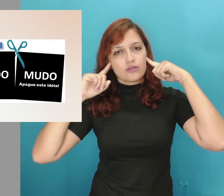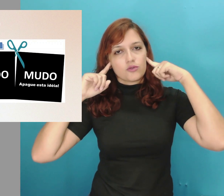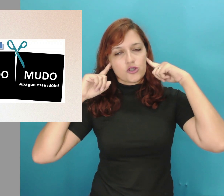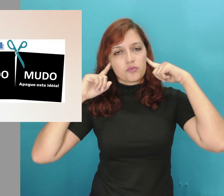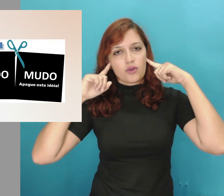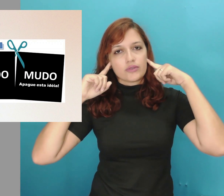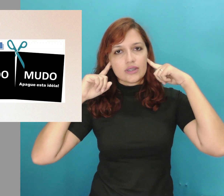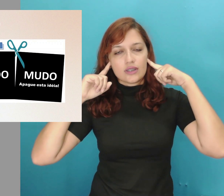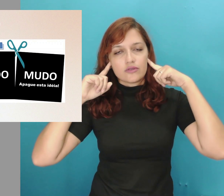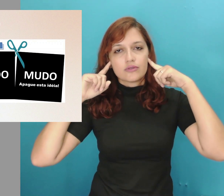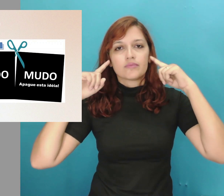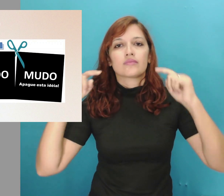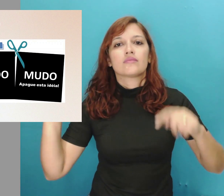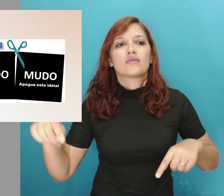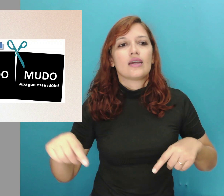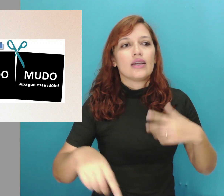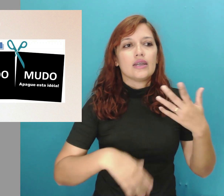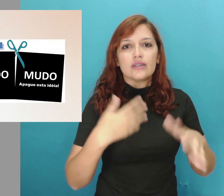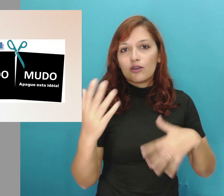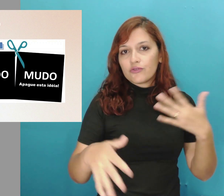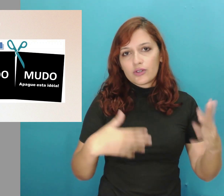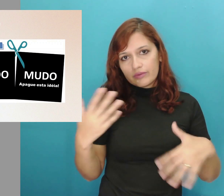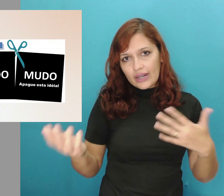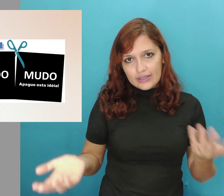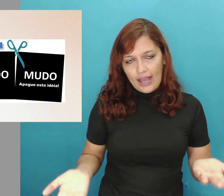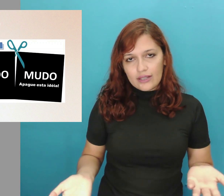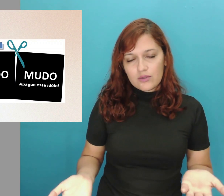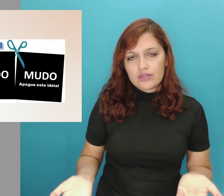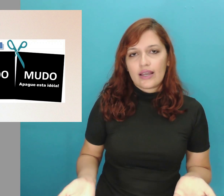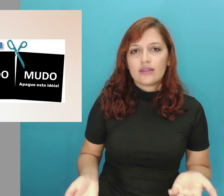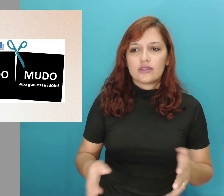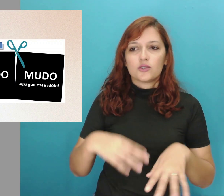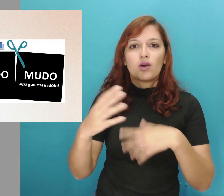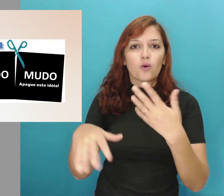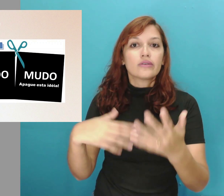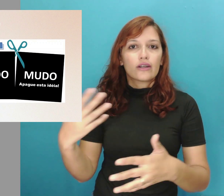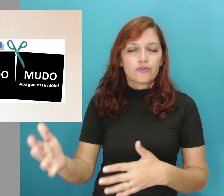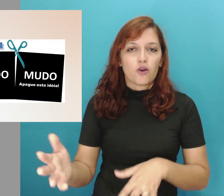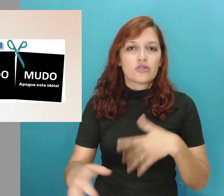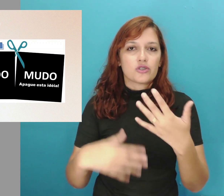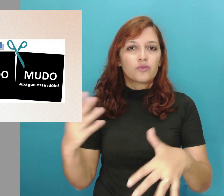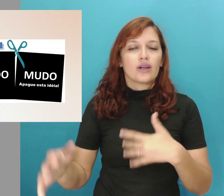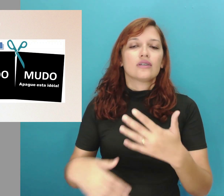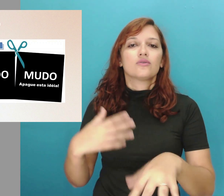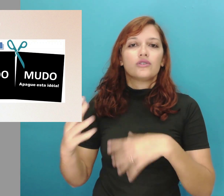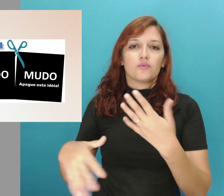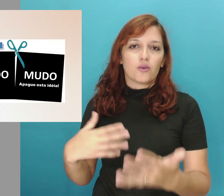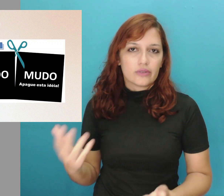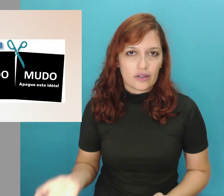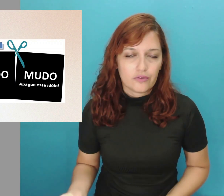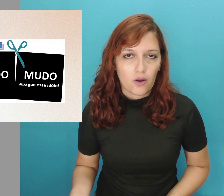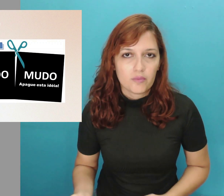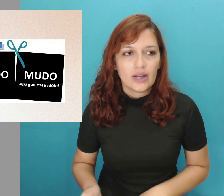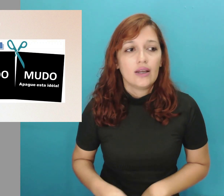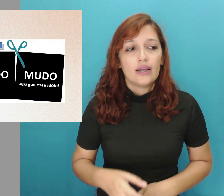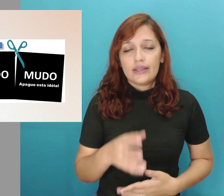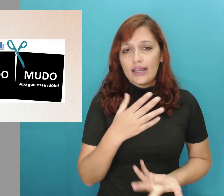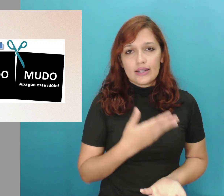do estímulo auditivo, e não foram treinados, né, de uma outra forma, estimulando de uma outra forma, e aí eles